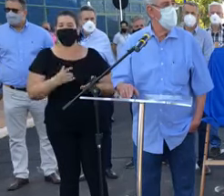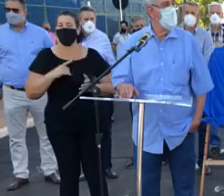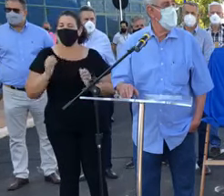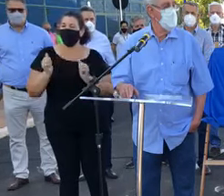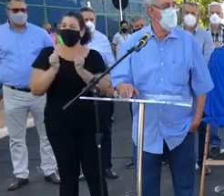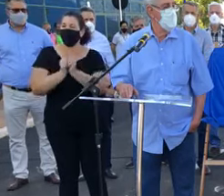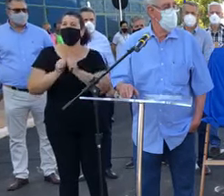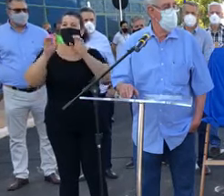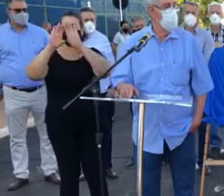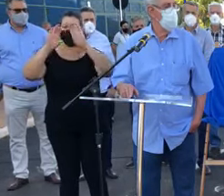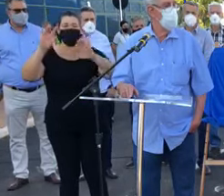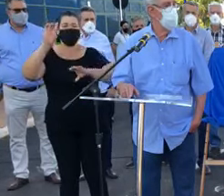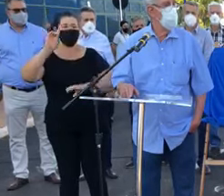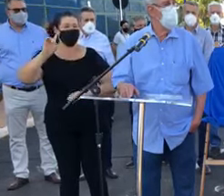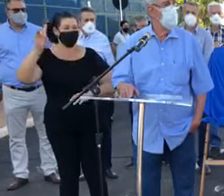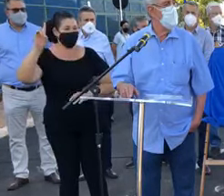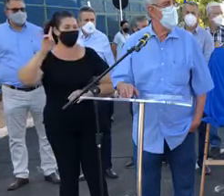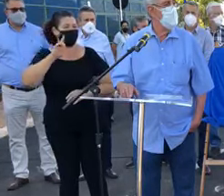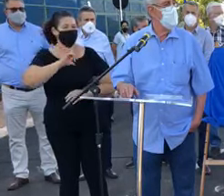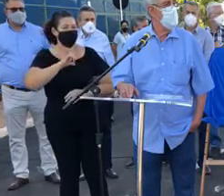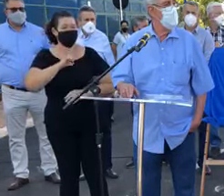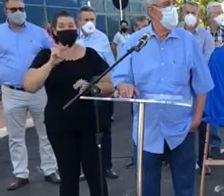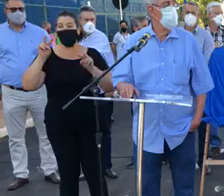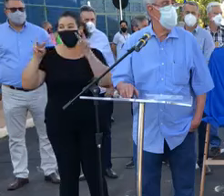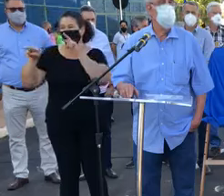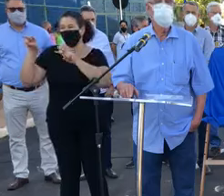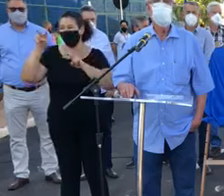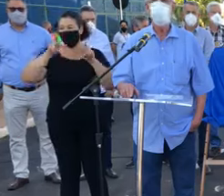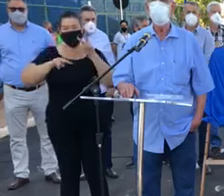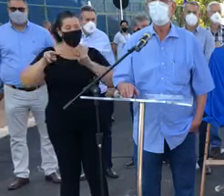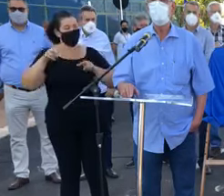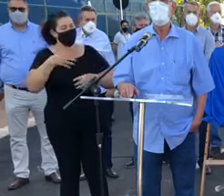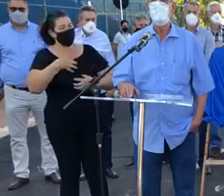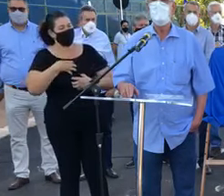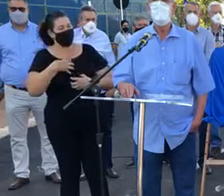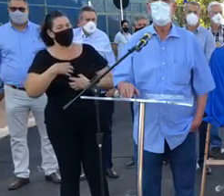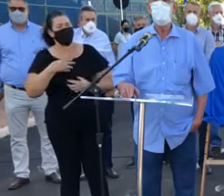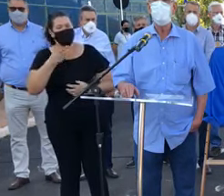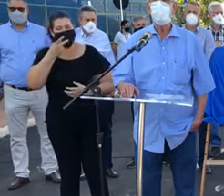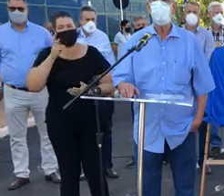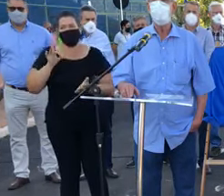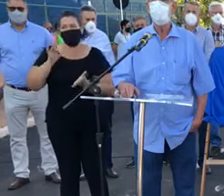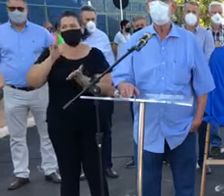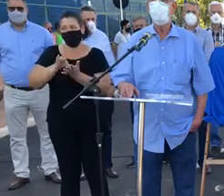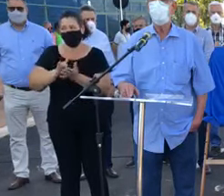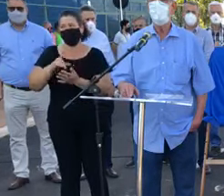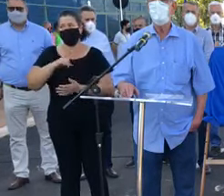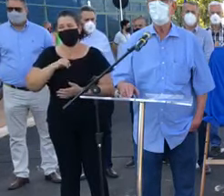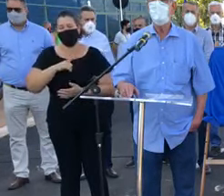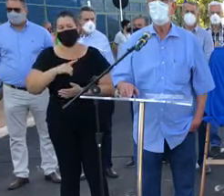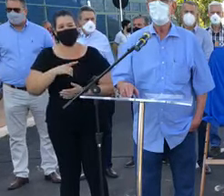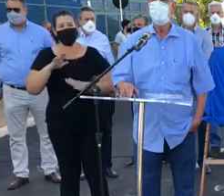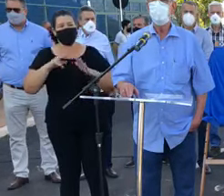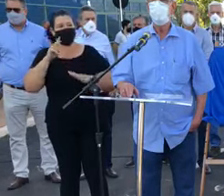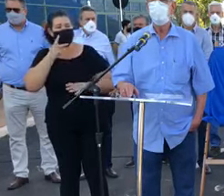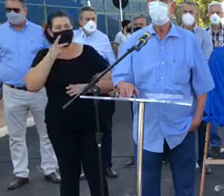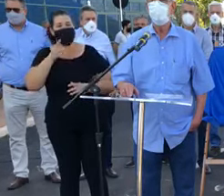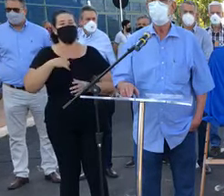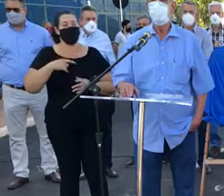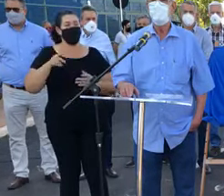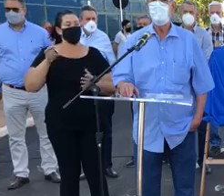junto do Pai Todo-Poderoso, está nos observando com aquele seu jeito sincero de ser. Deve estar falando: